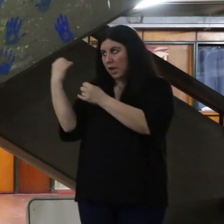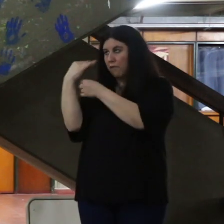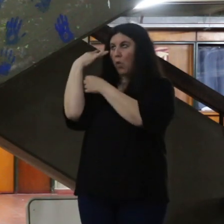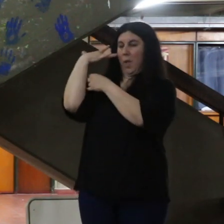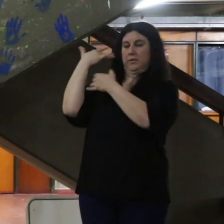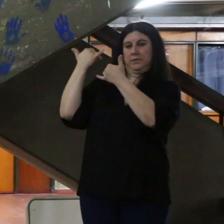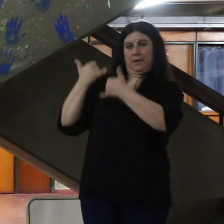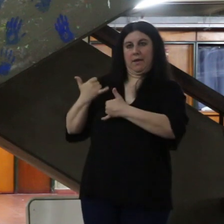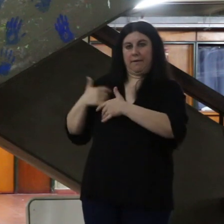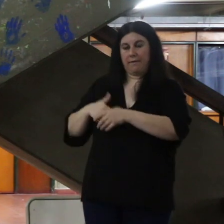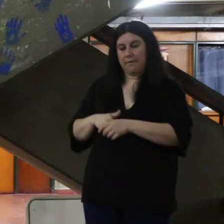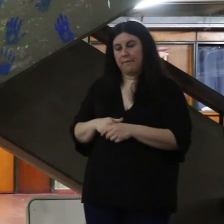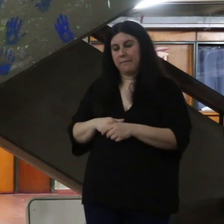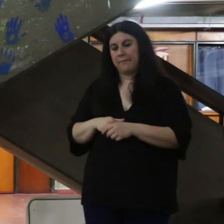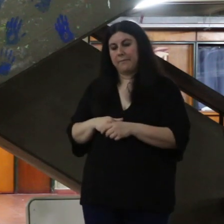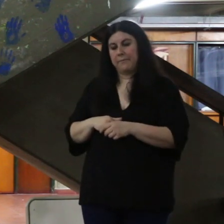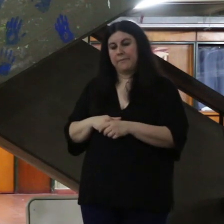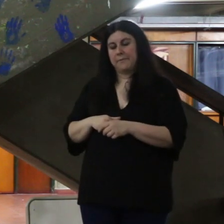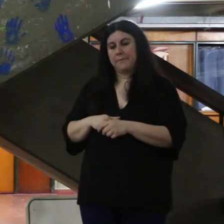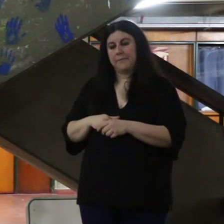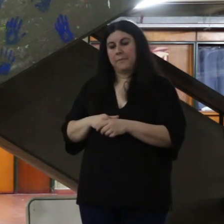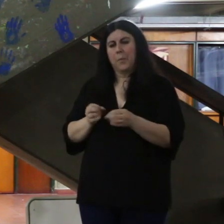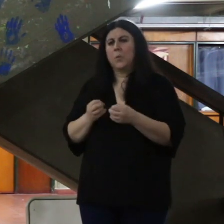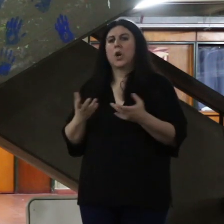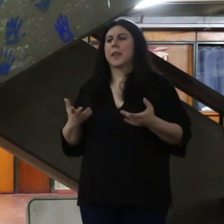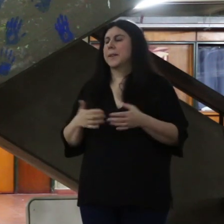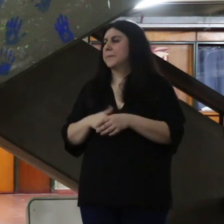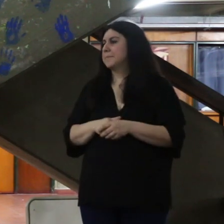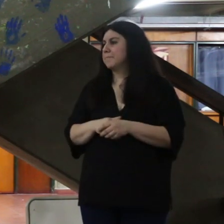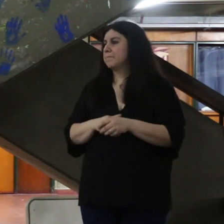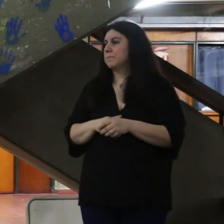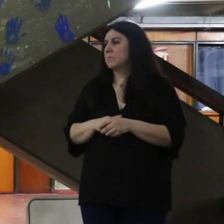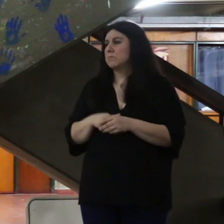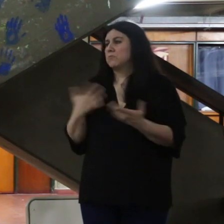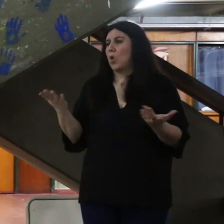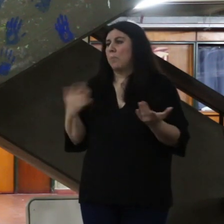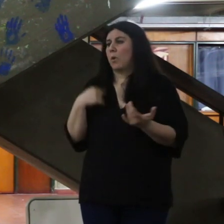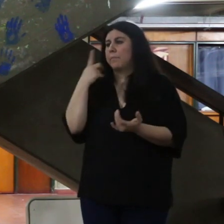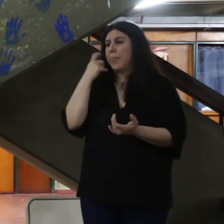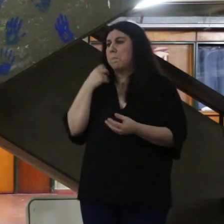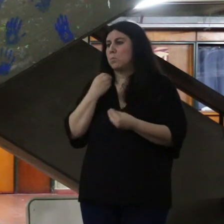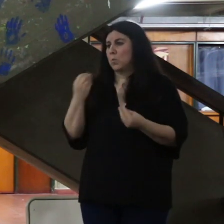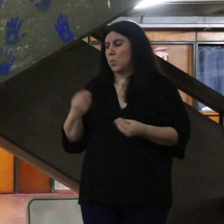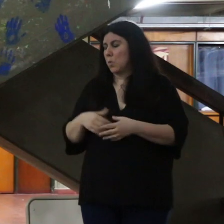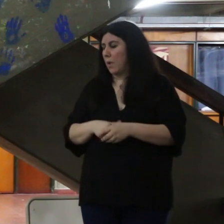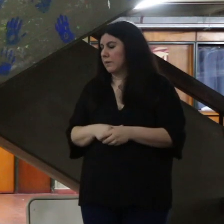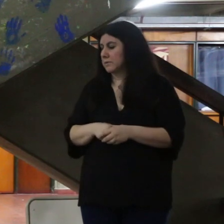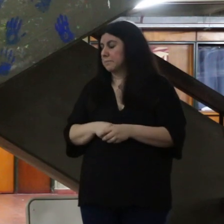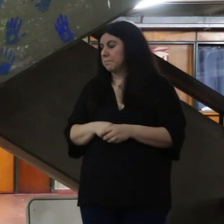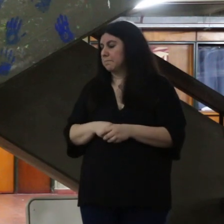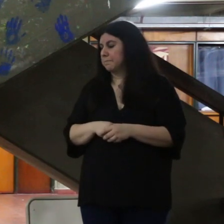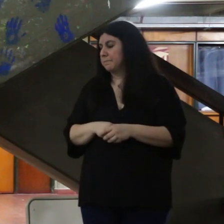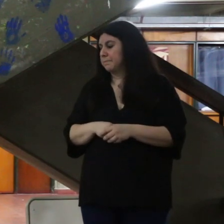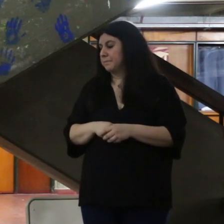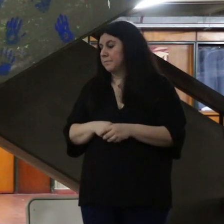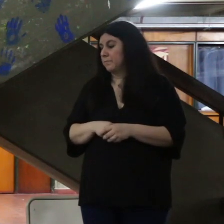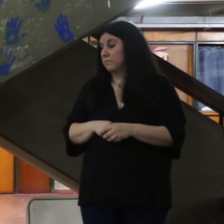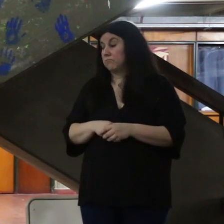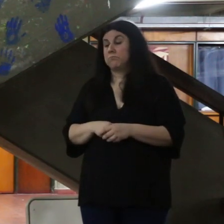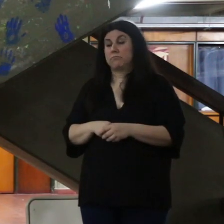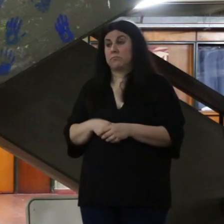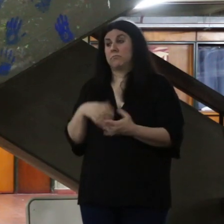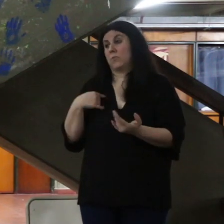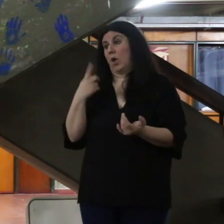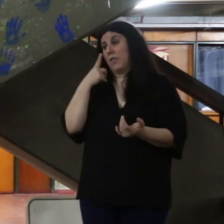subjetividades. ¿Por qué? Cuando lo vemos, y miren, lo